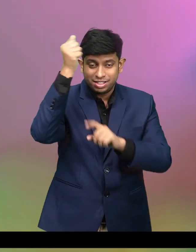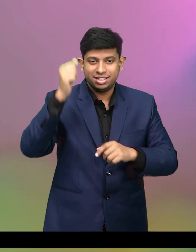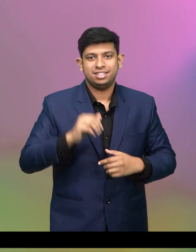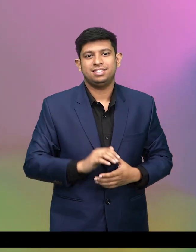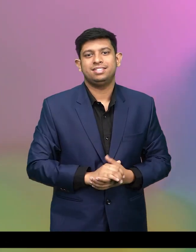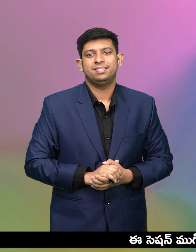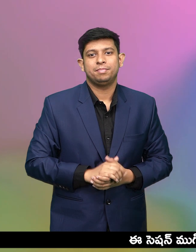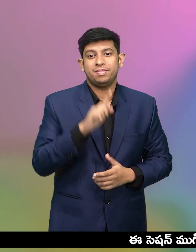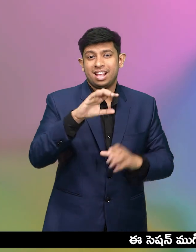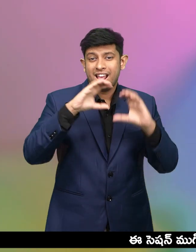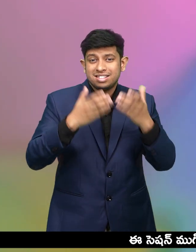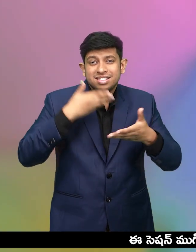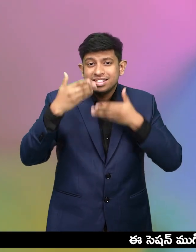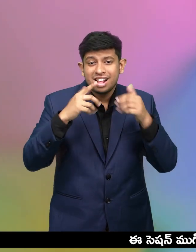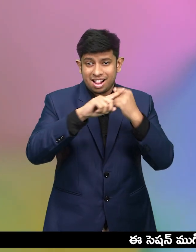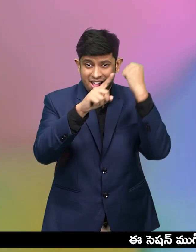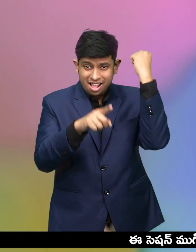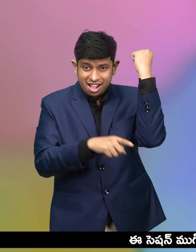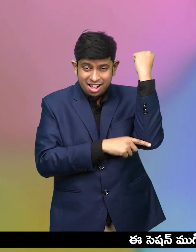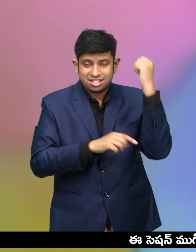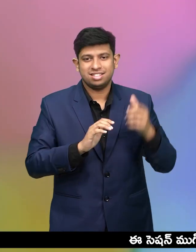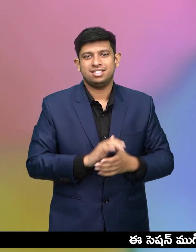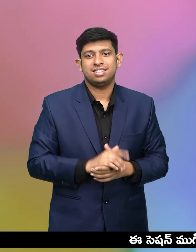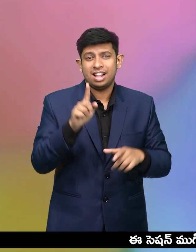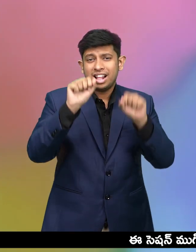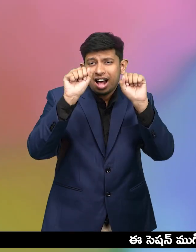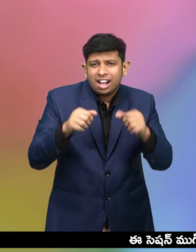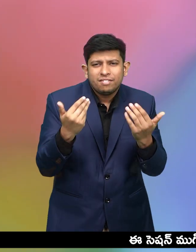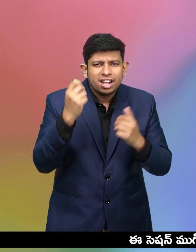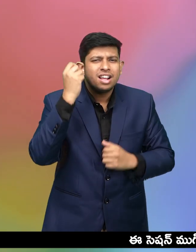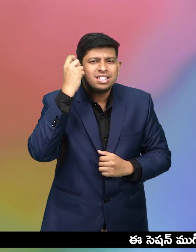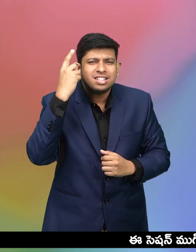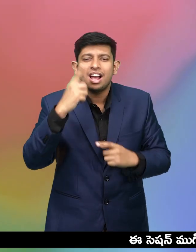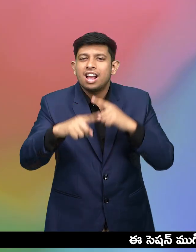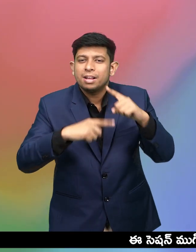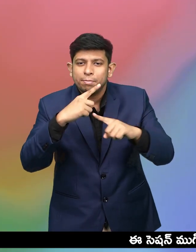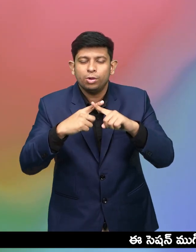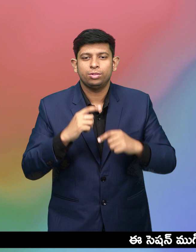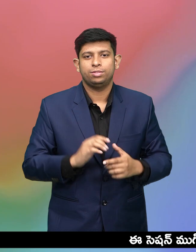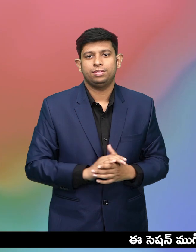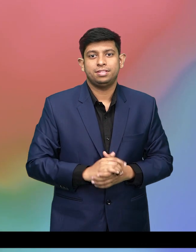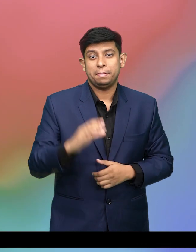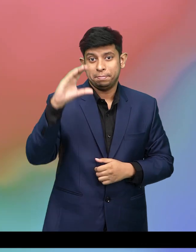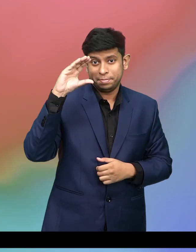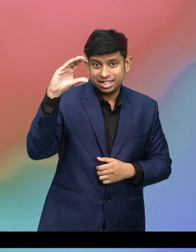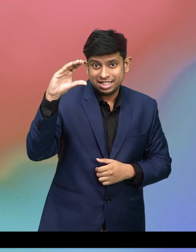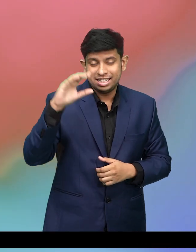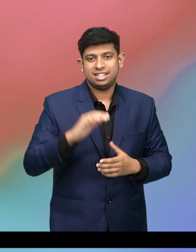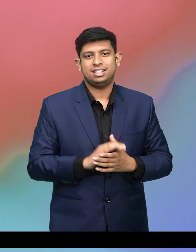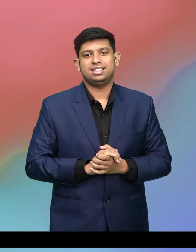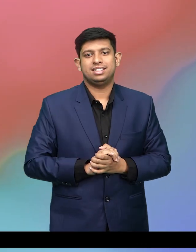అభ్యాస ఫలితాలు. ఈ సెషన్ ముగింపులో మీరు దీని గురించి అర్థం చేసుకోగలరు.